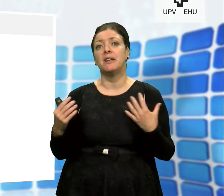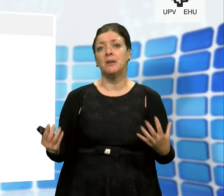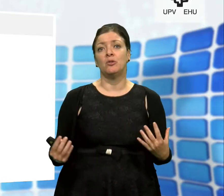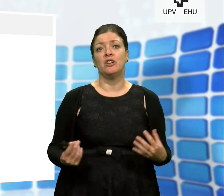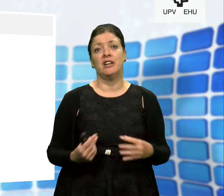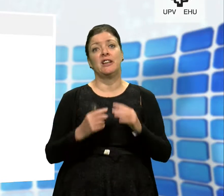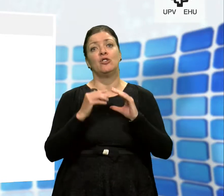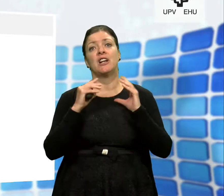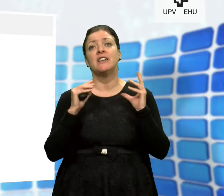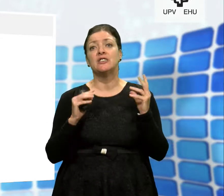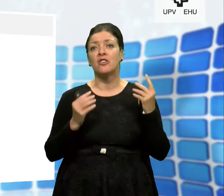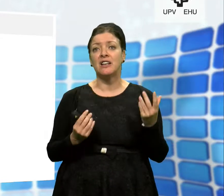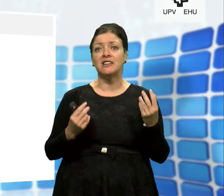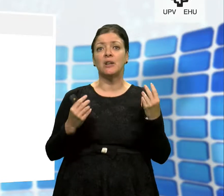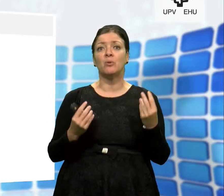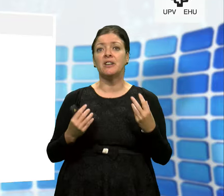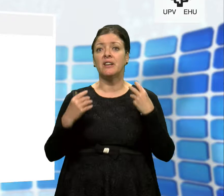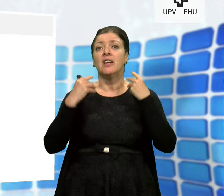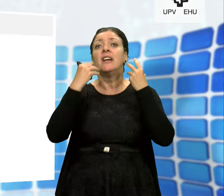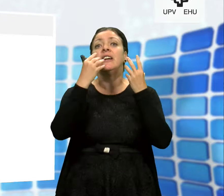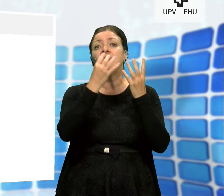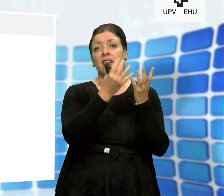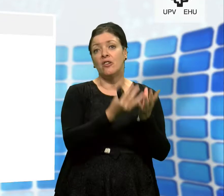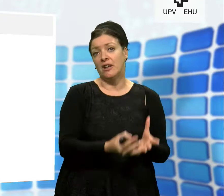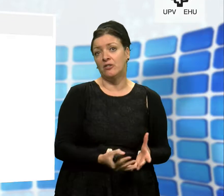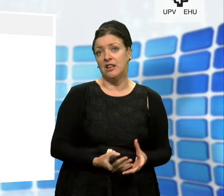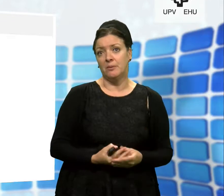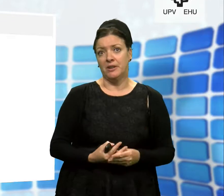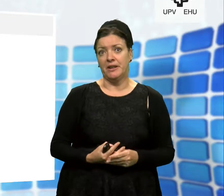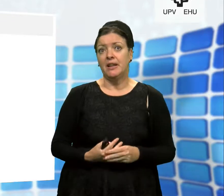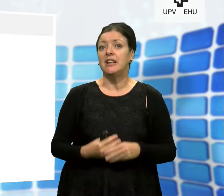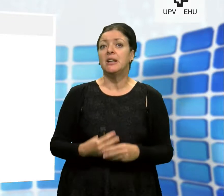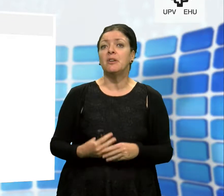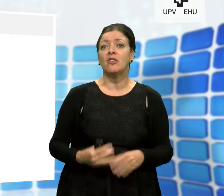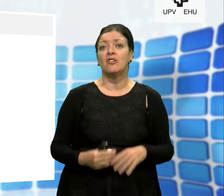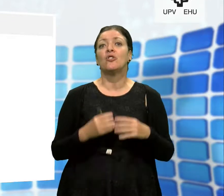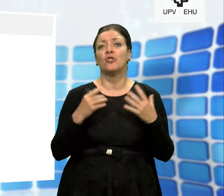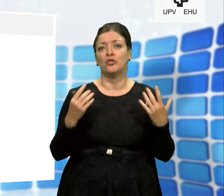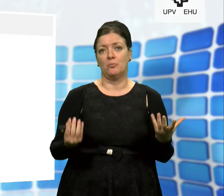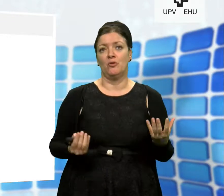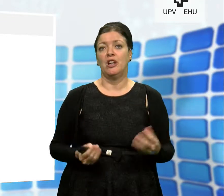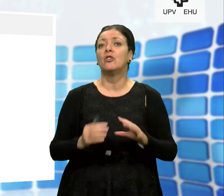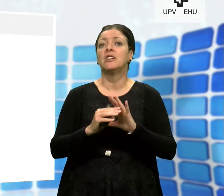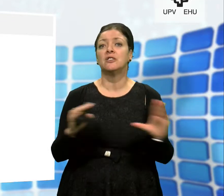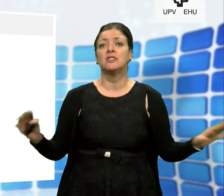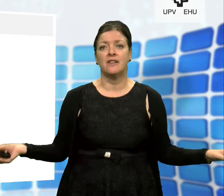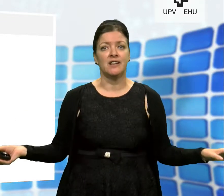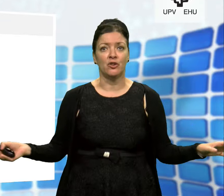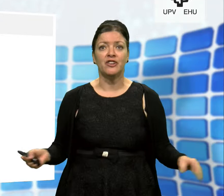interpretativo en el que los agentes sociales se encuentran e interaccionan constantemente, el ya mencionado cronotopo. El contexto es necesario,